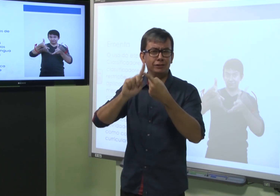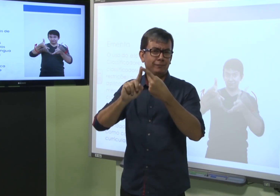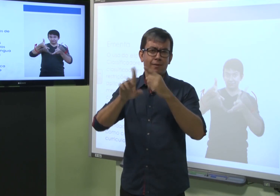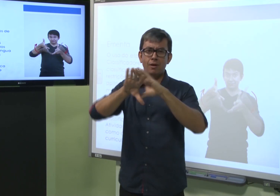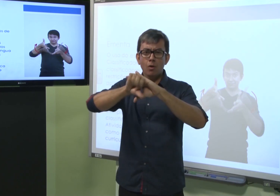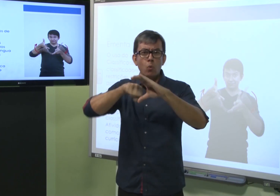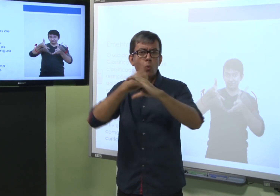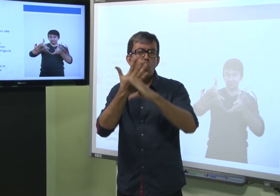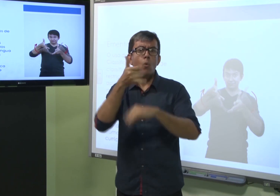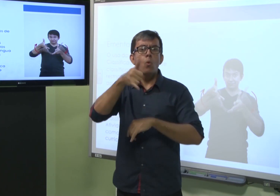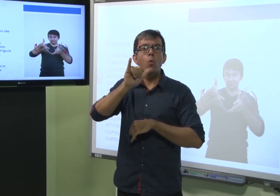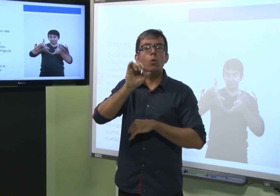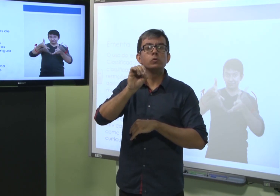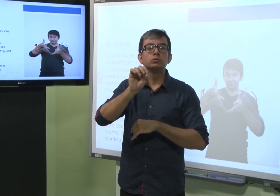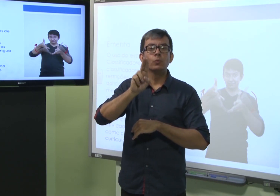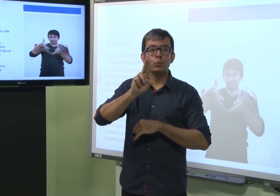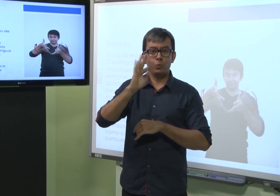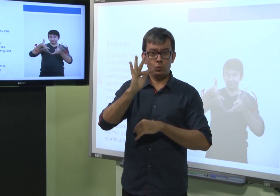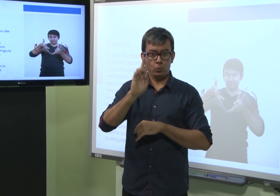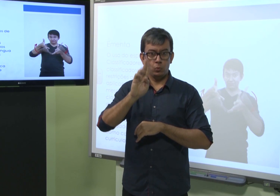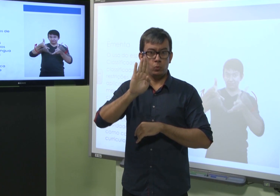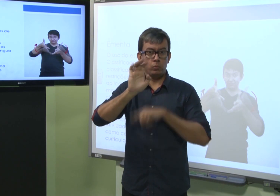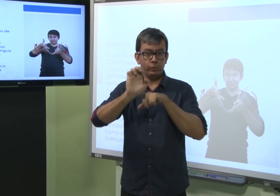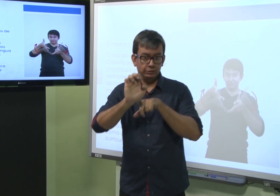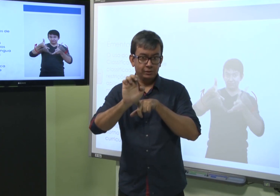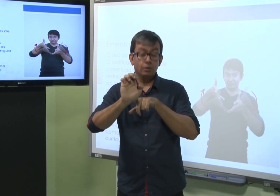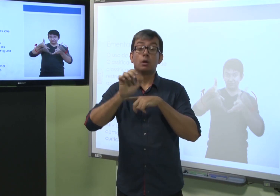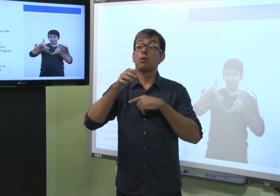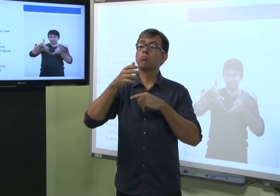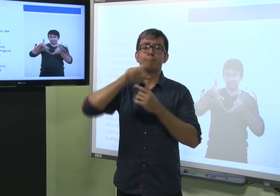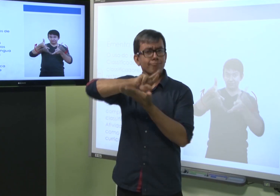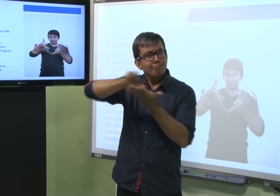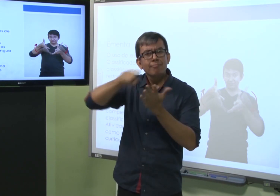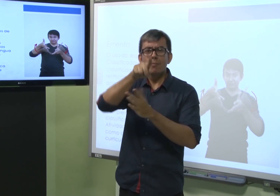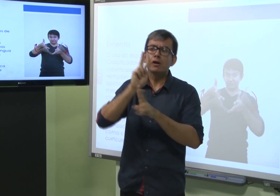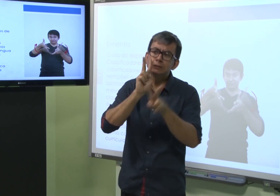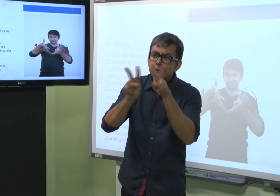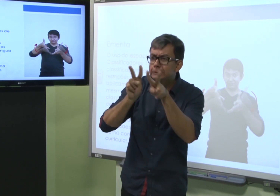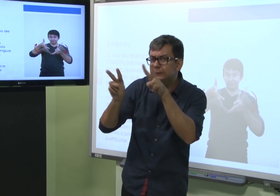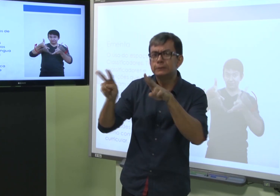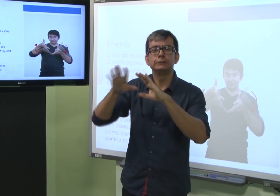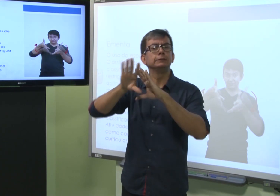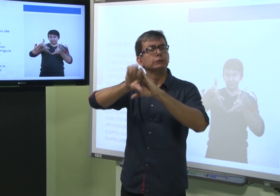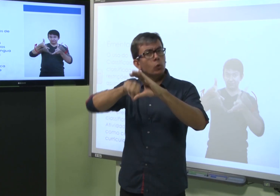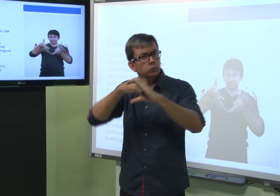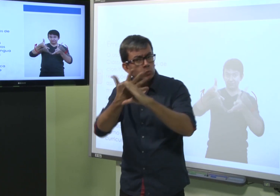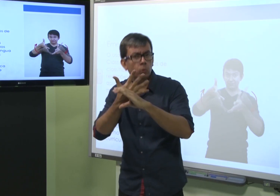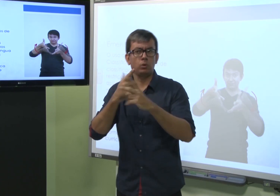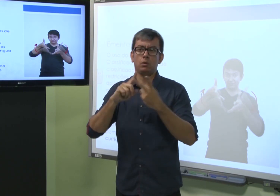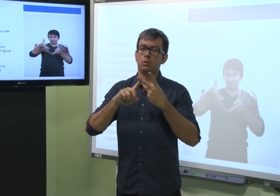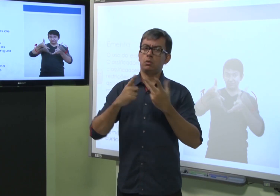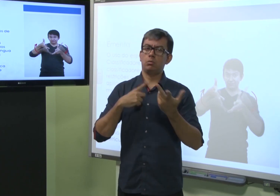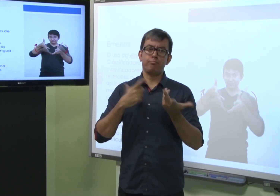vários vídeos do YouTube, para que vocês possam observar